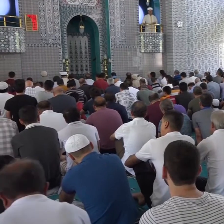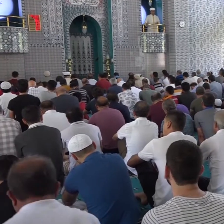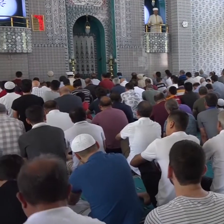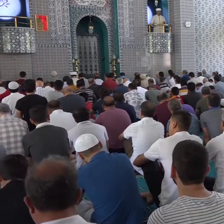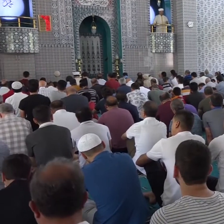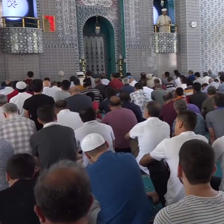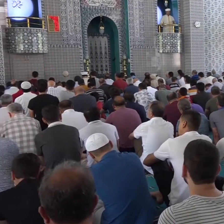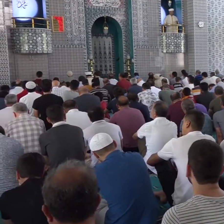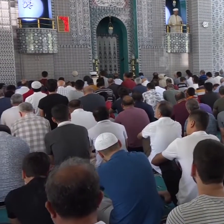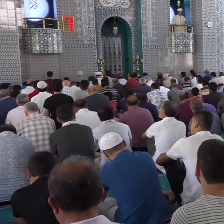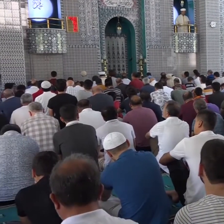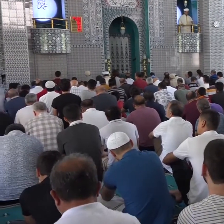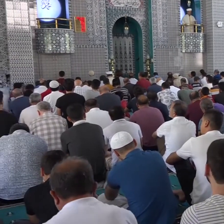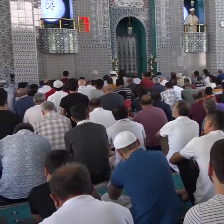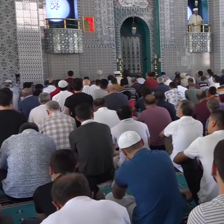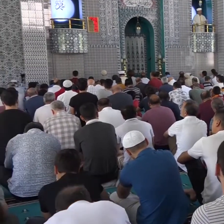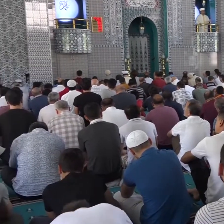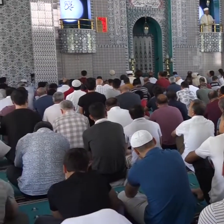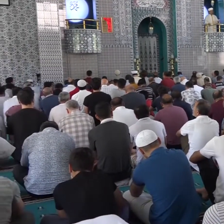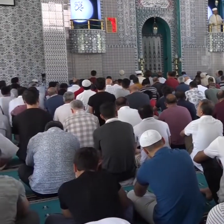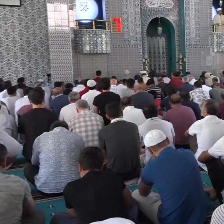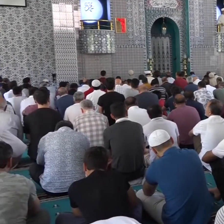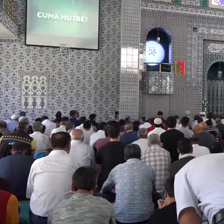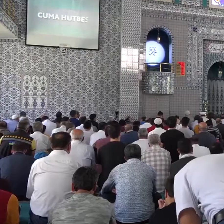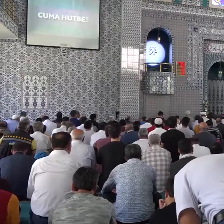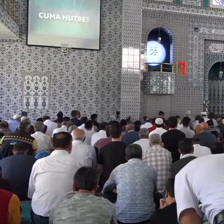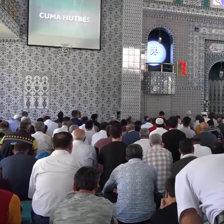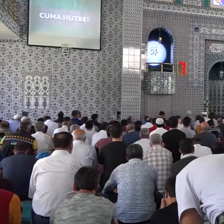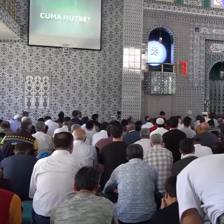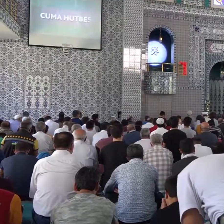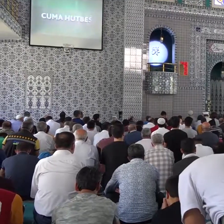ومن يضلل فلا هادي له.